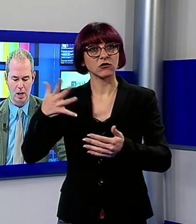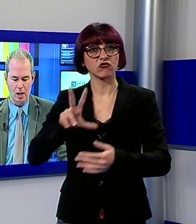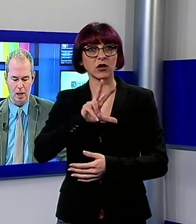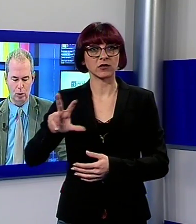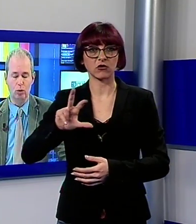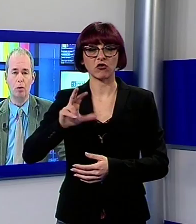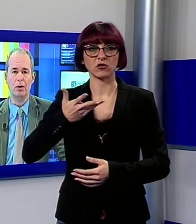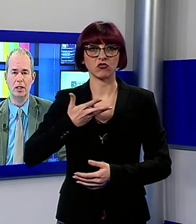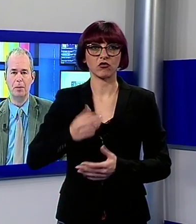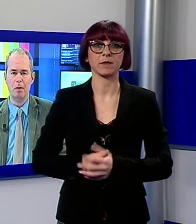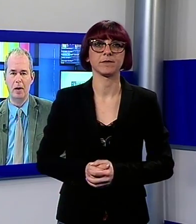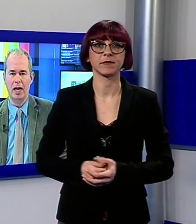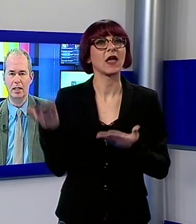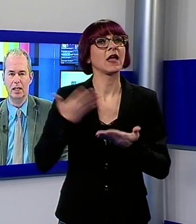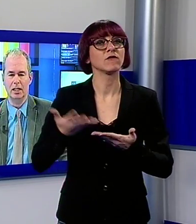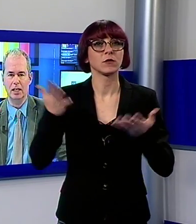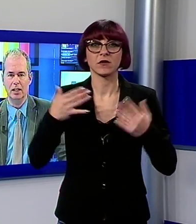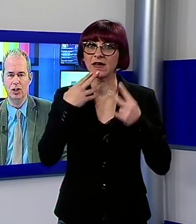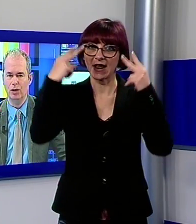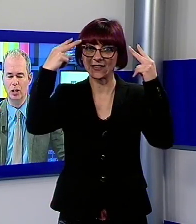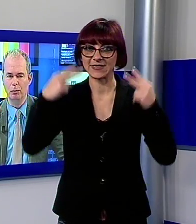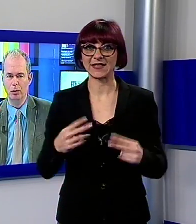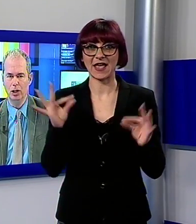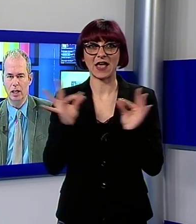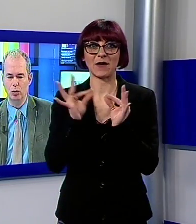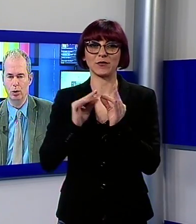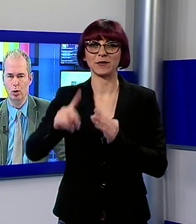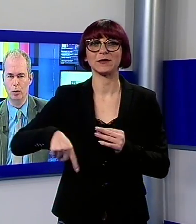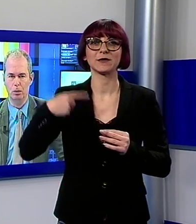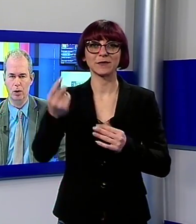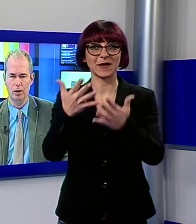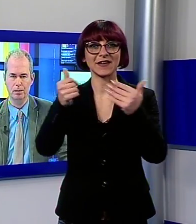È tutto per questa prima parte della TG, ora c'è la pubblicità e subito dopo lo sport.